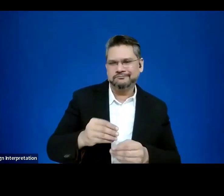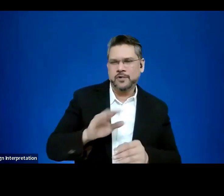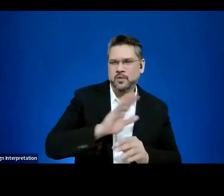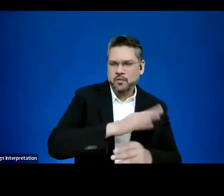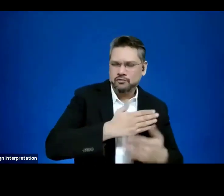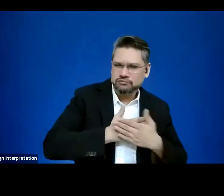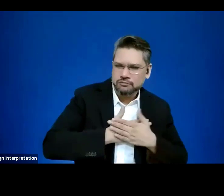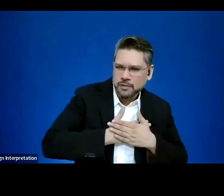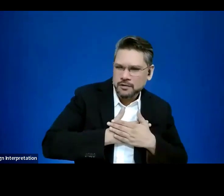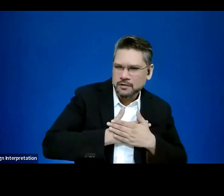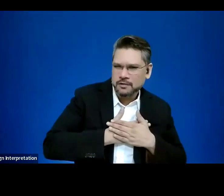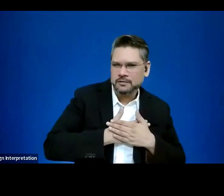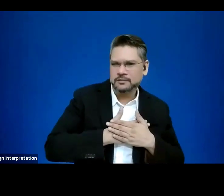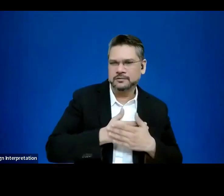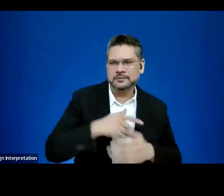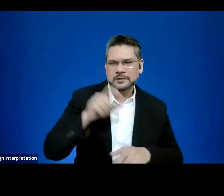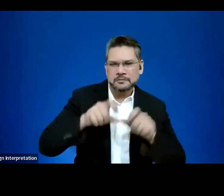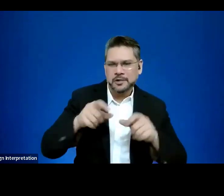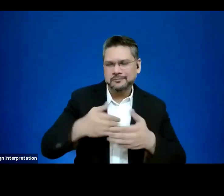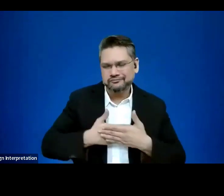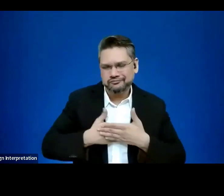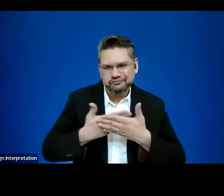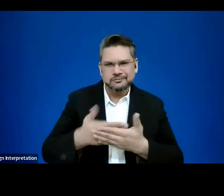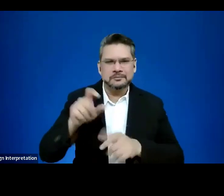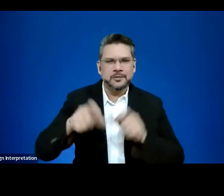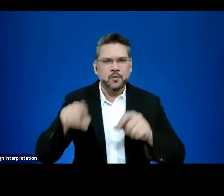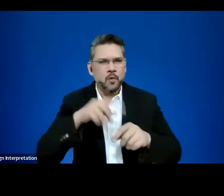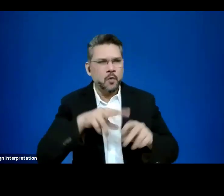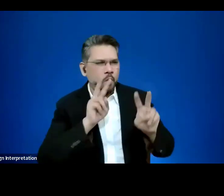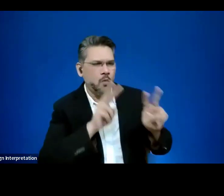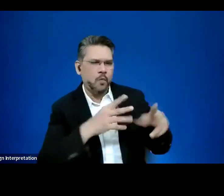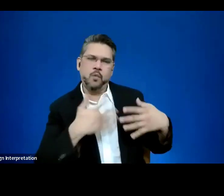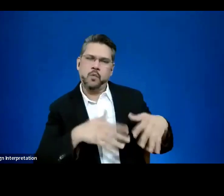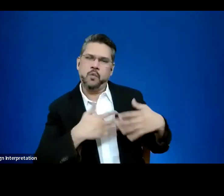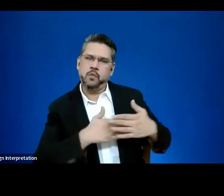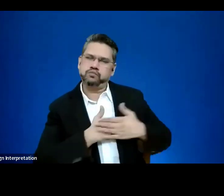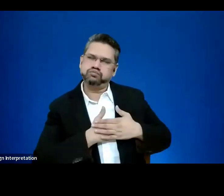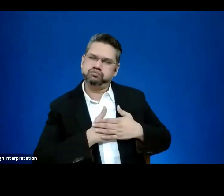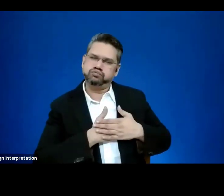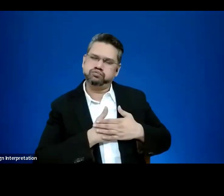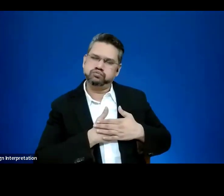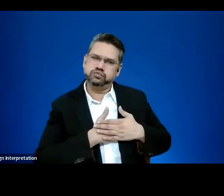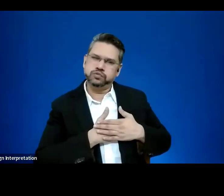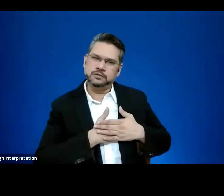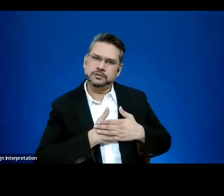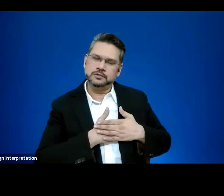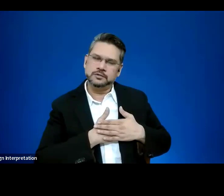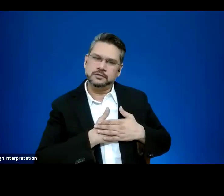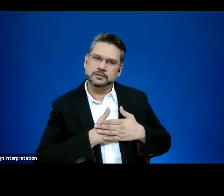而且他是非常有善心的，